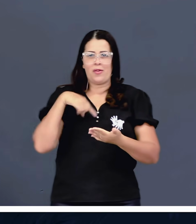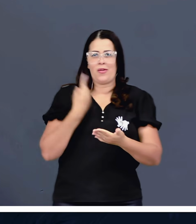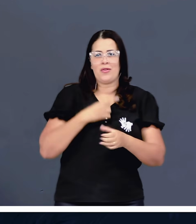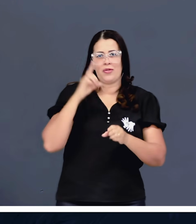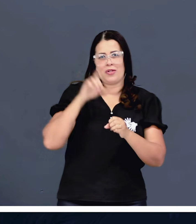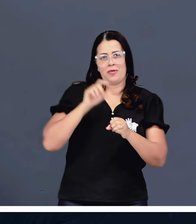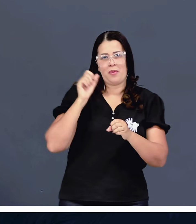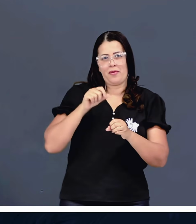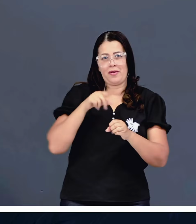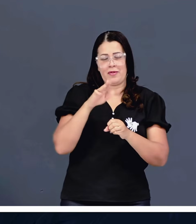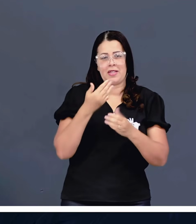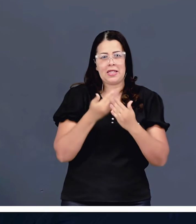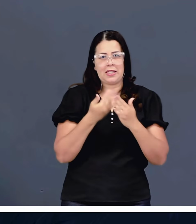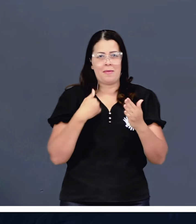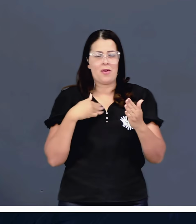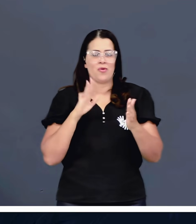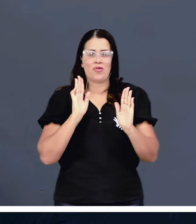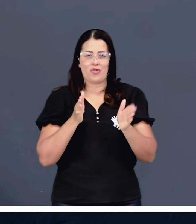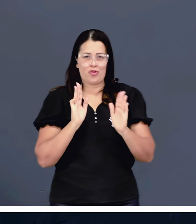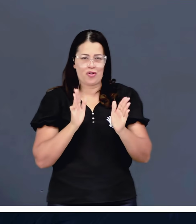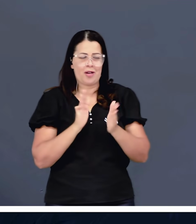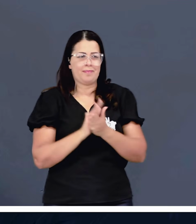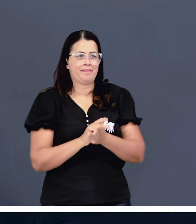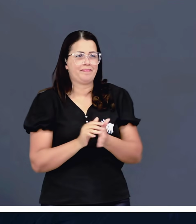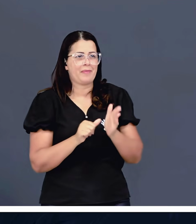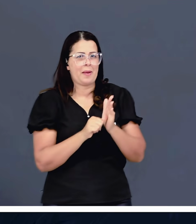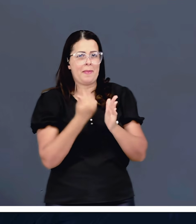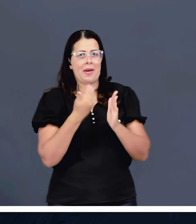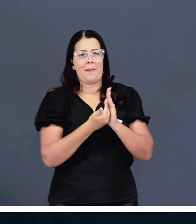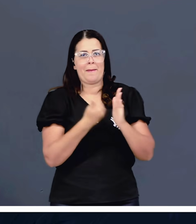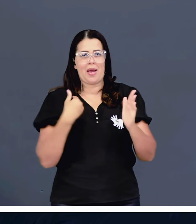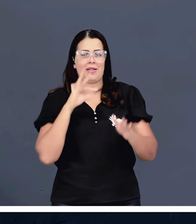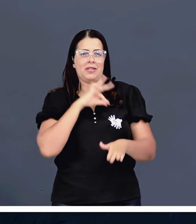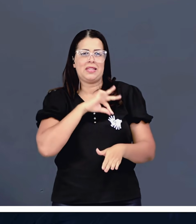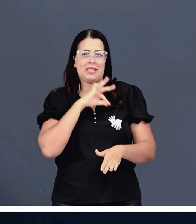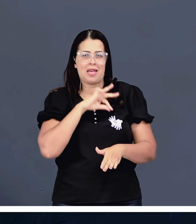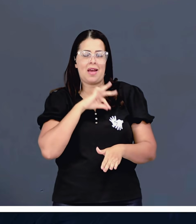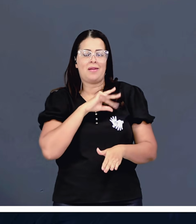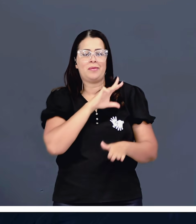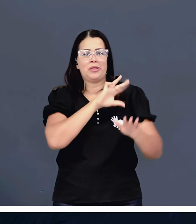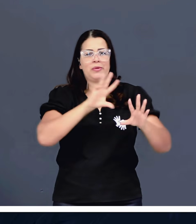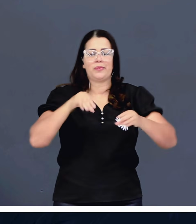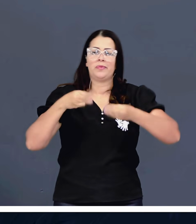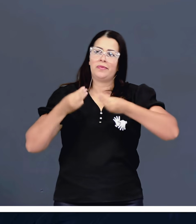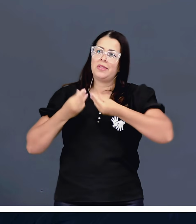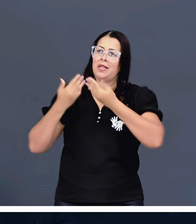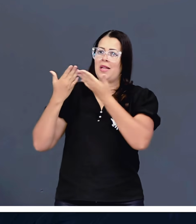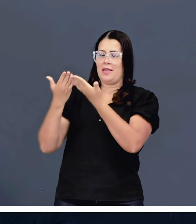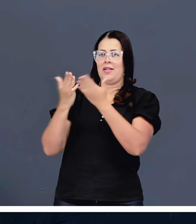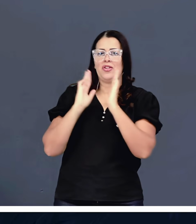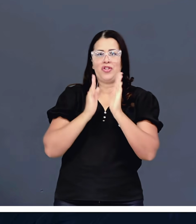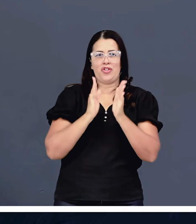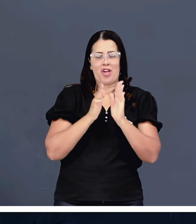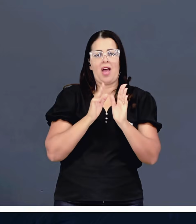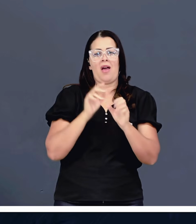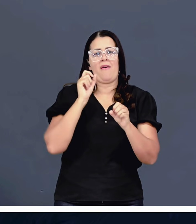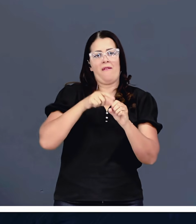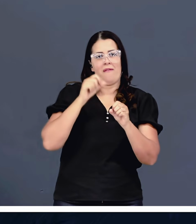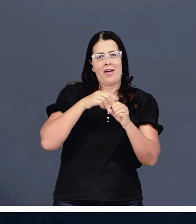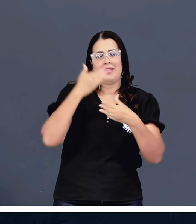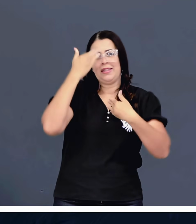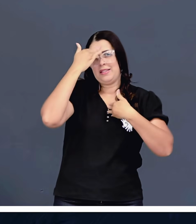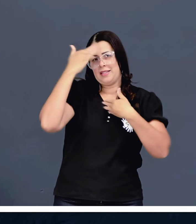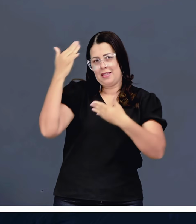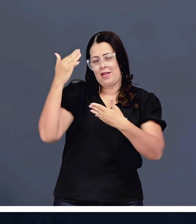oferta? Você que separou o seu dízimo, a primeira parte do seu salário para consagrar a Deus, você que separou a sua oferta de